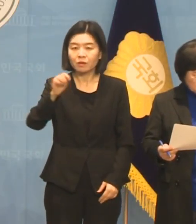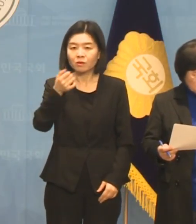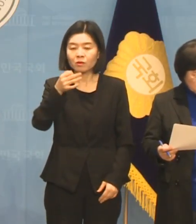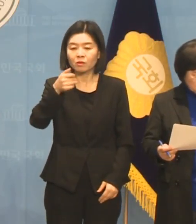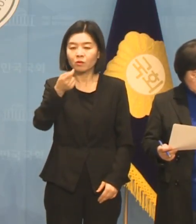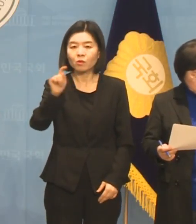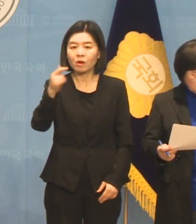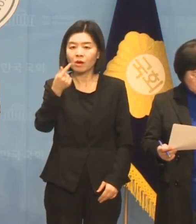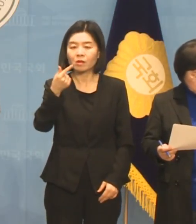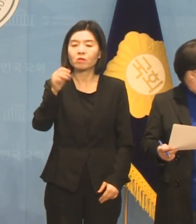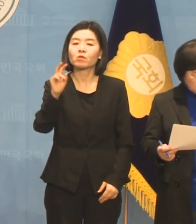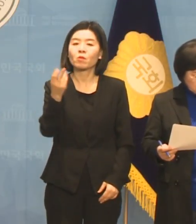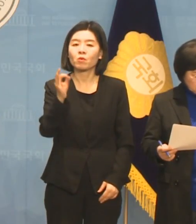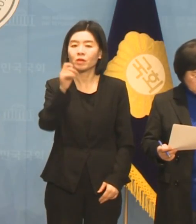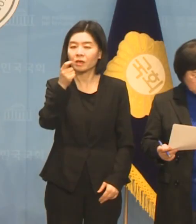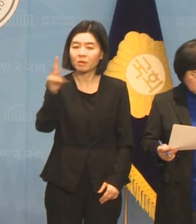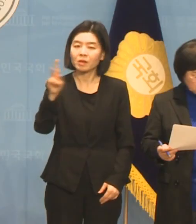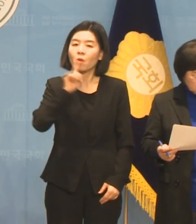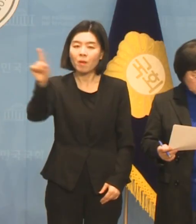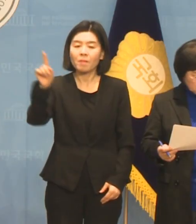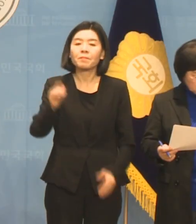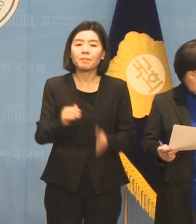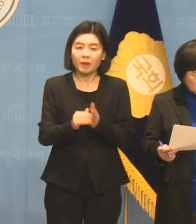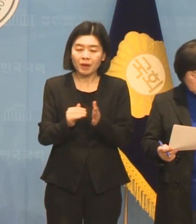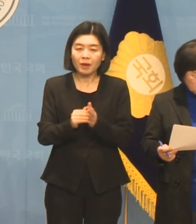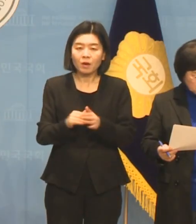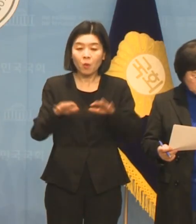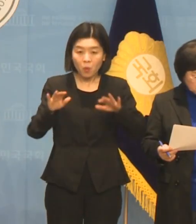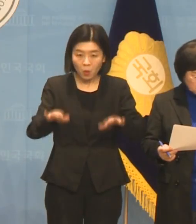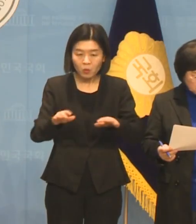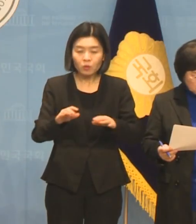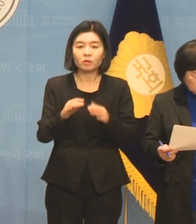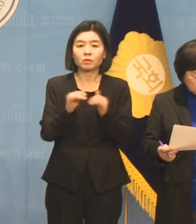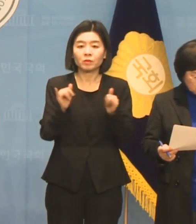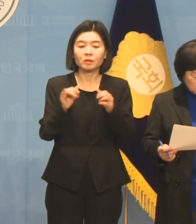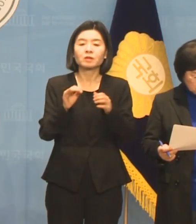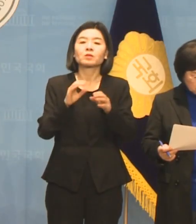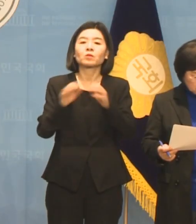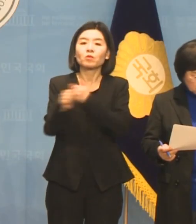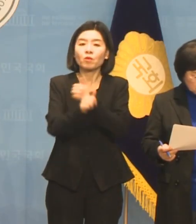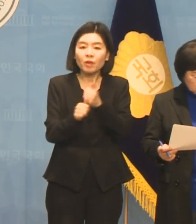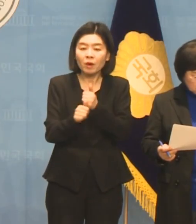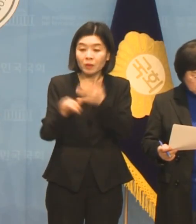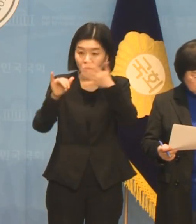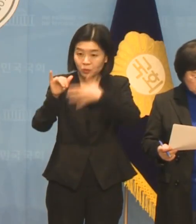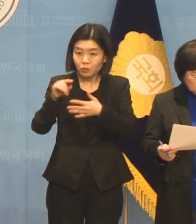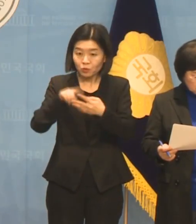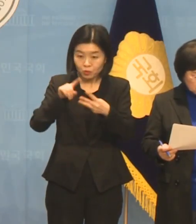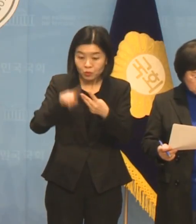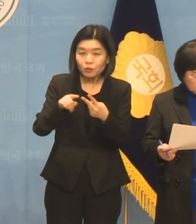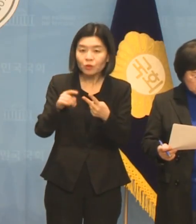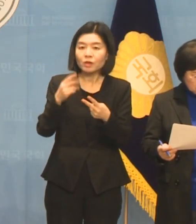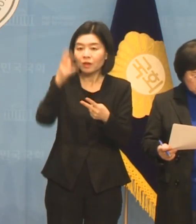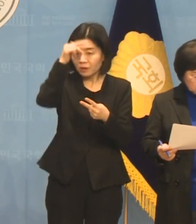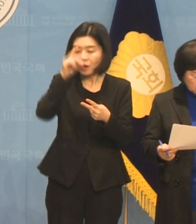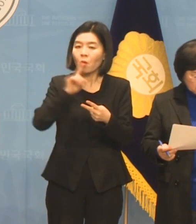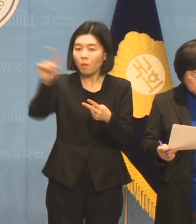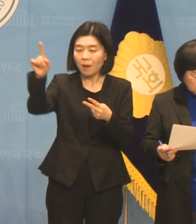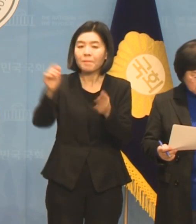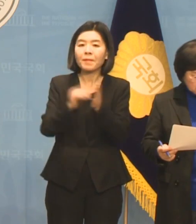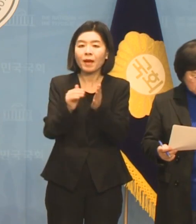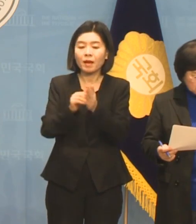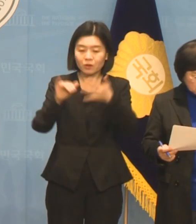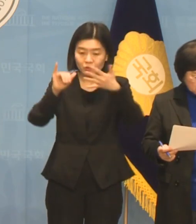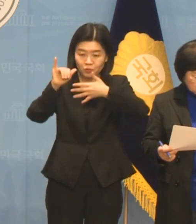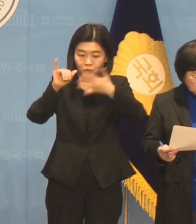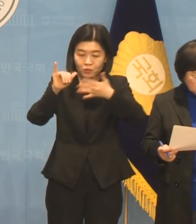고발했습니다. 국민소통위원회는 오늘 공병호 TV와 정관용 TV 운영자를 경찰에 고발했습니다. 이들은 유튜브